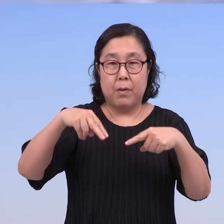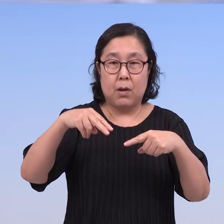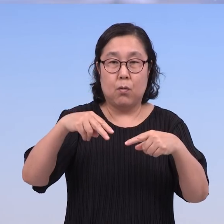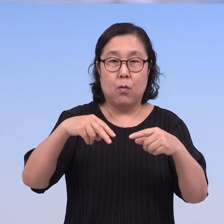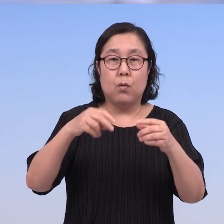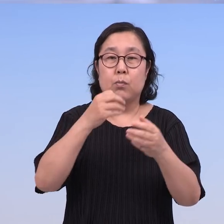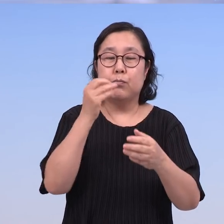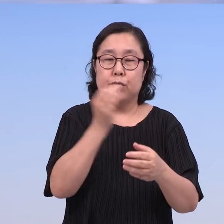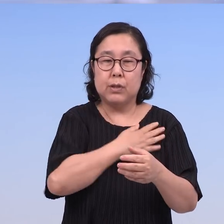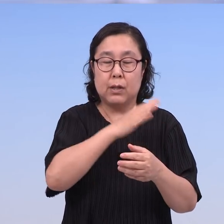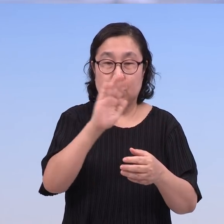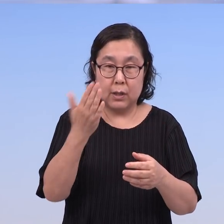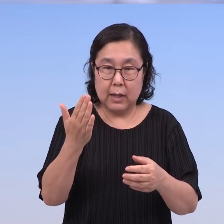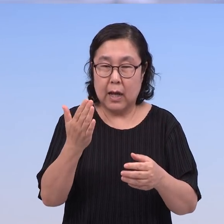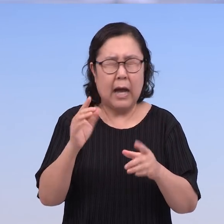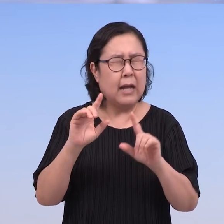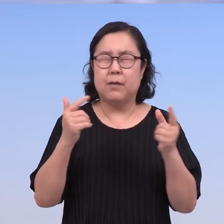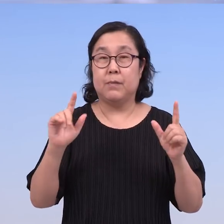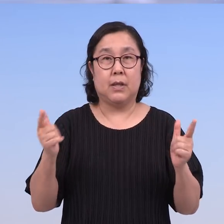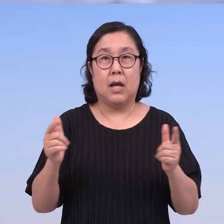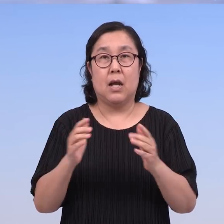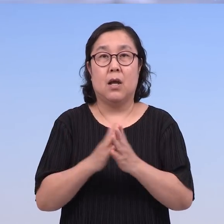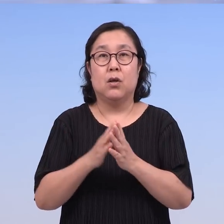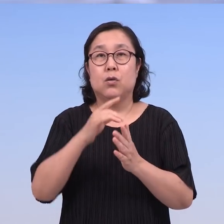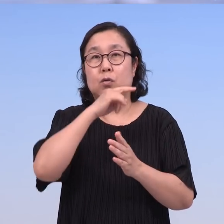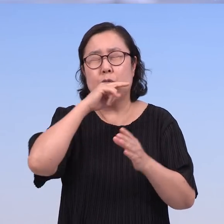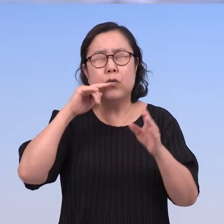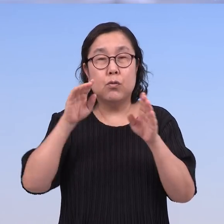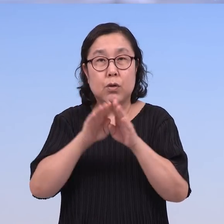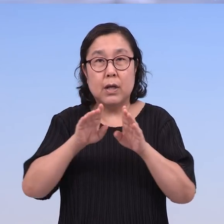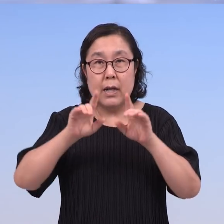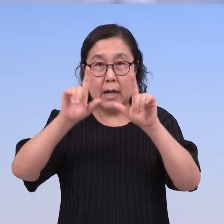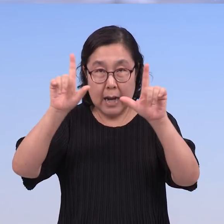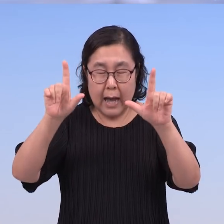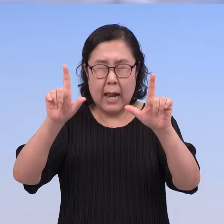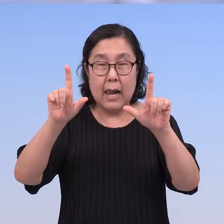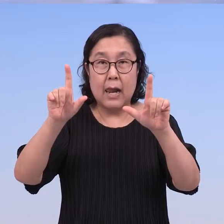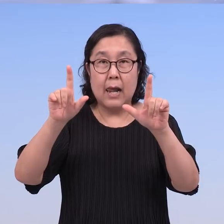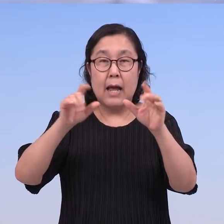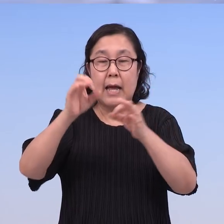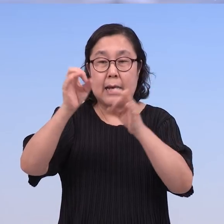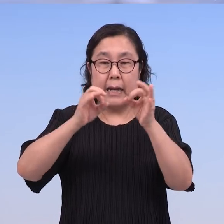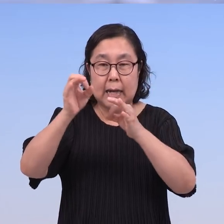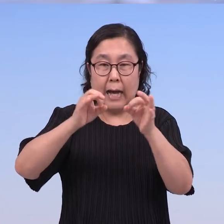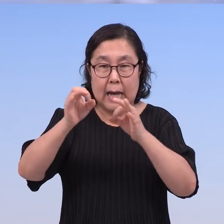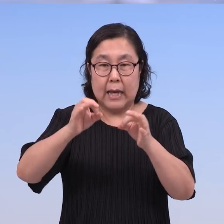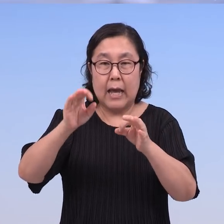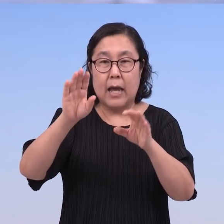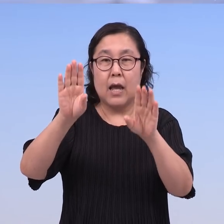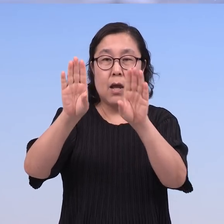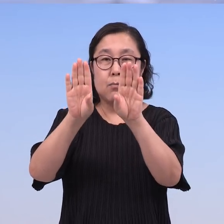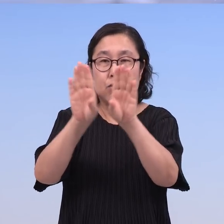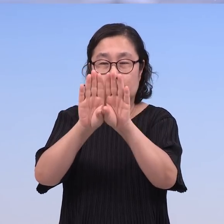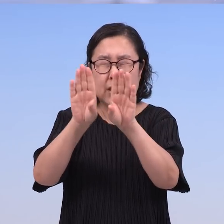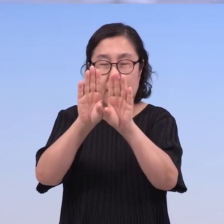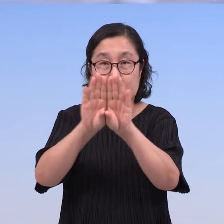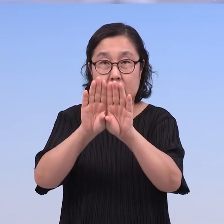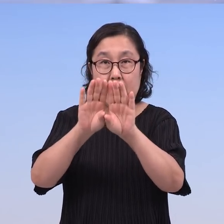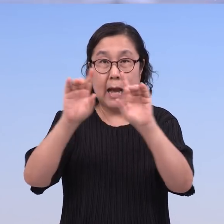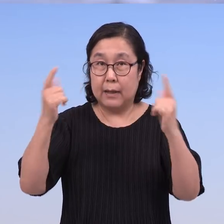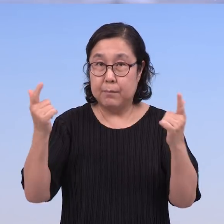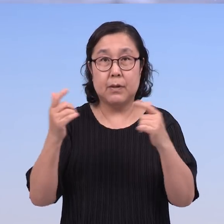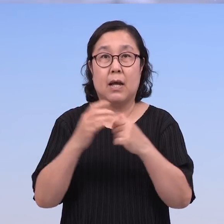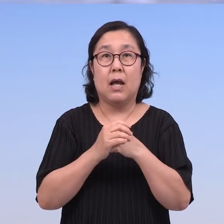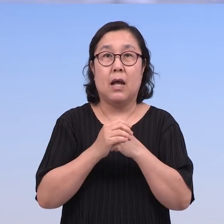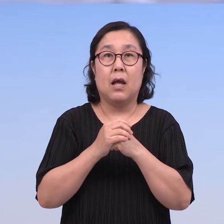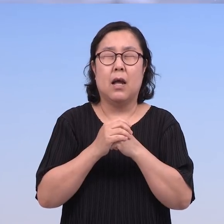그럼 어떡하라는 얘기예요. 주일날 가게 문 닫으면 토요일날 매상 2배로 올려줘서 가게 문 닫는 게